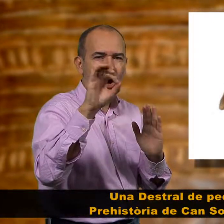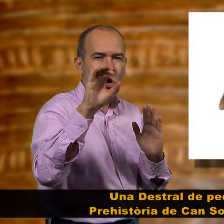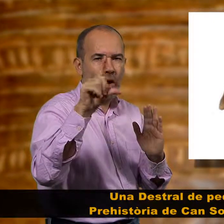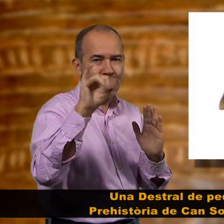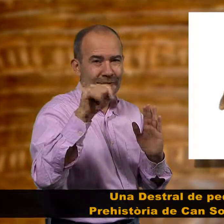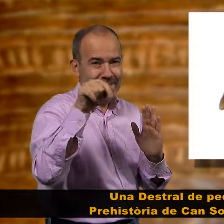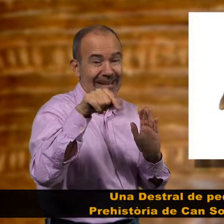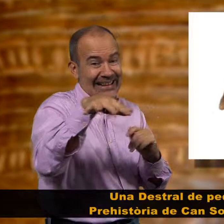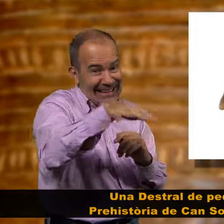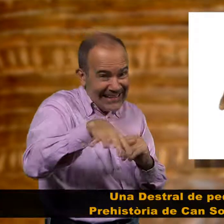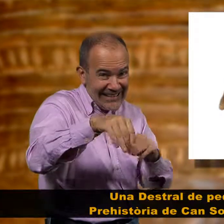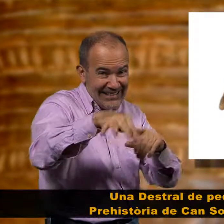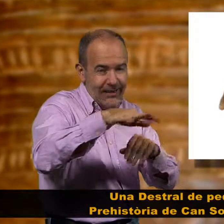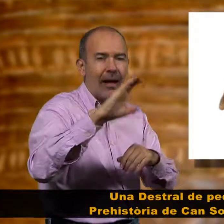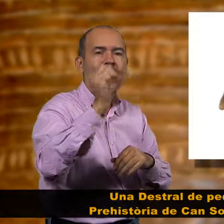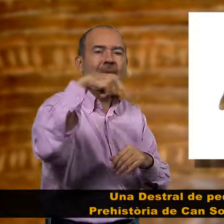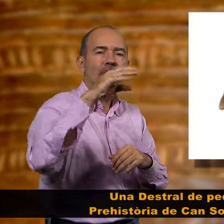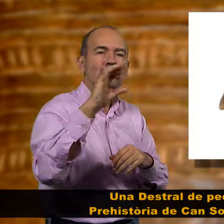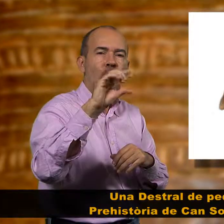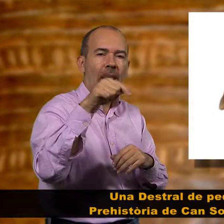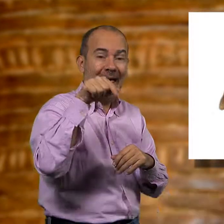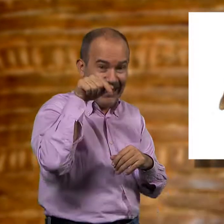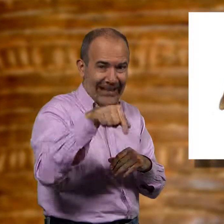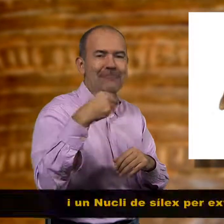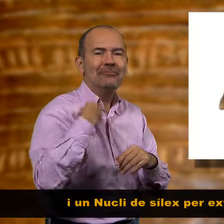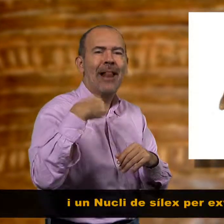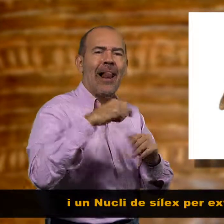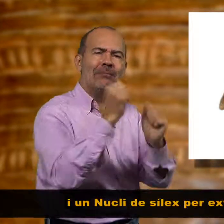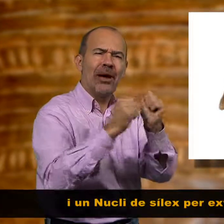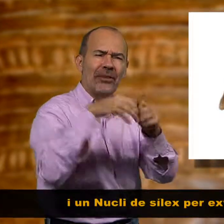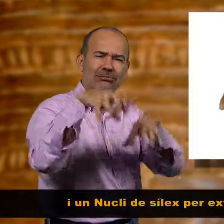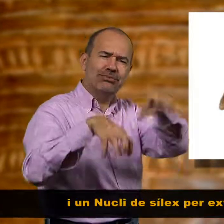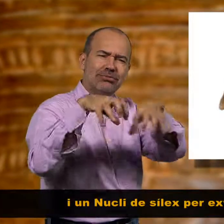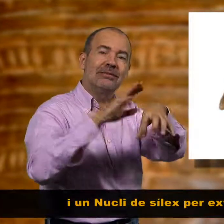ganivetes, del Neolític mitjà de la Bòbila a Madurell, Sant Quirze del Vallès.